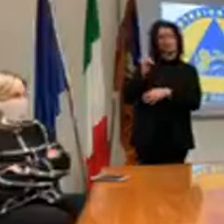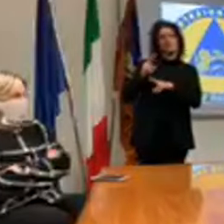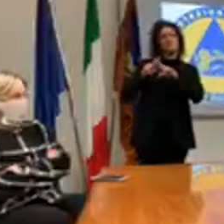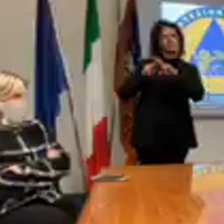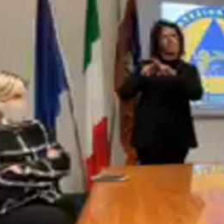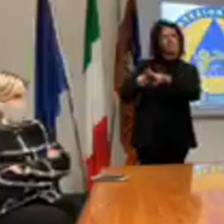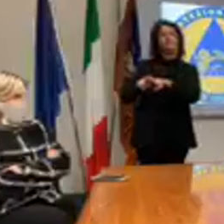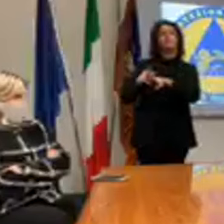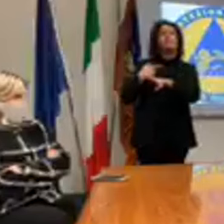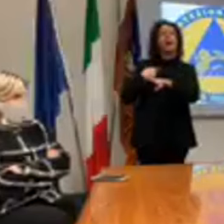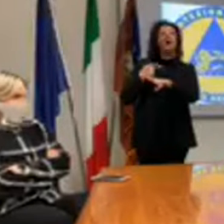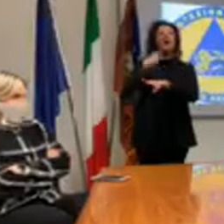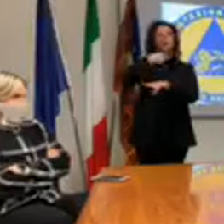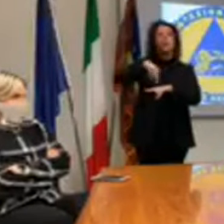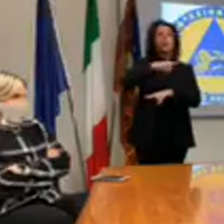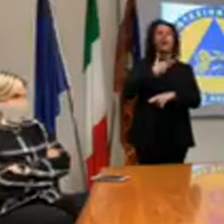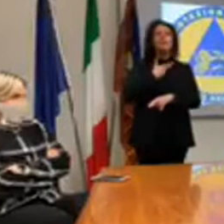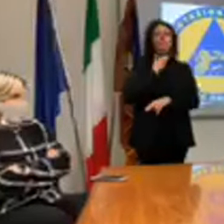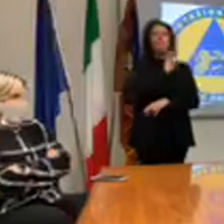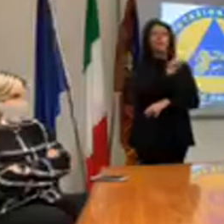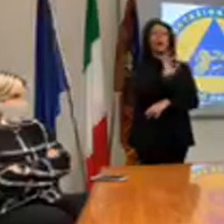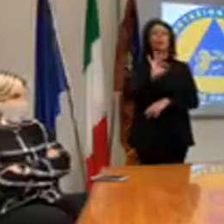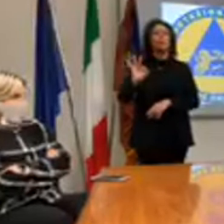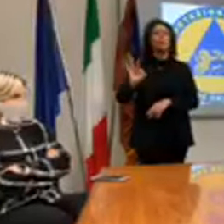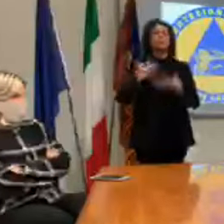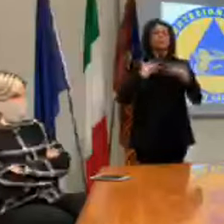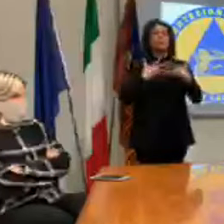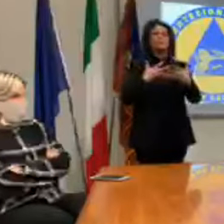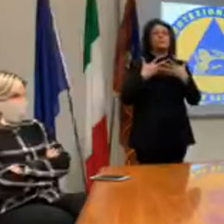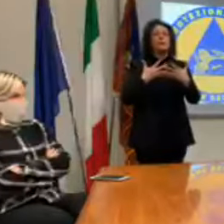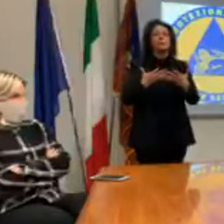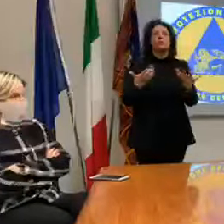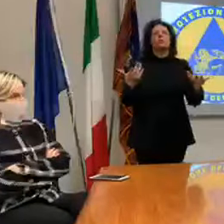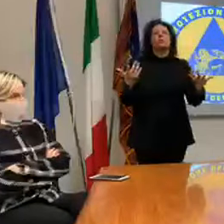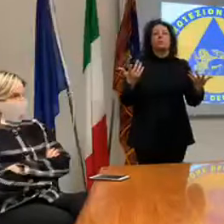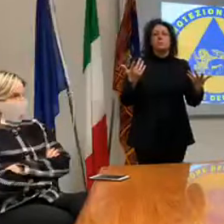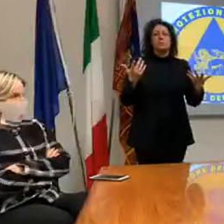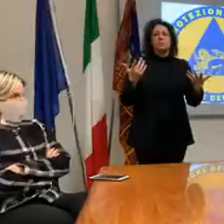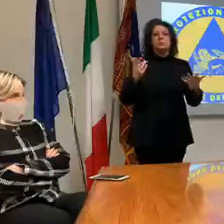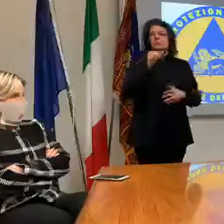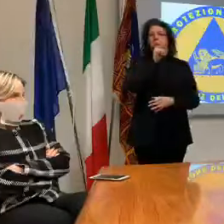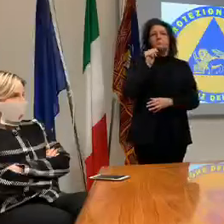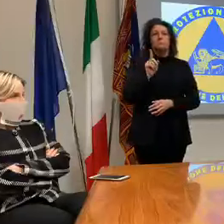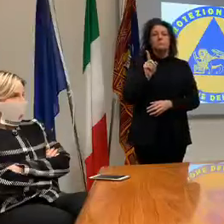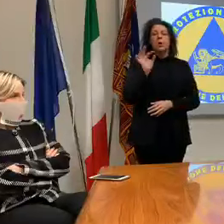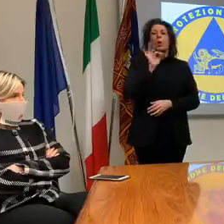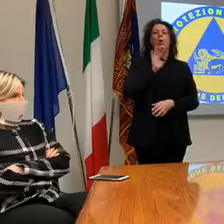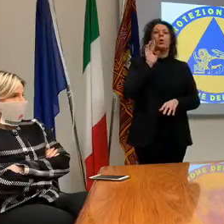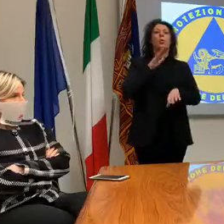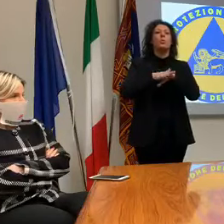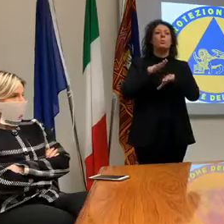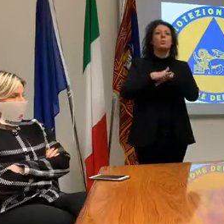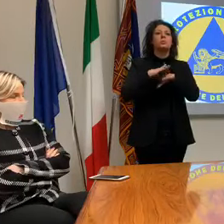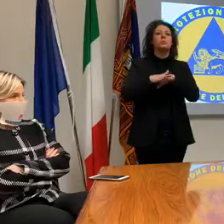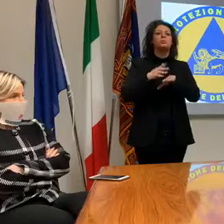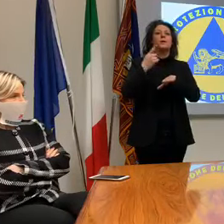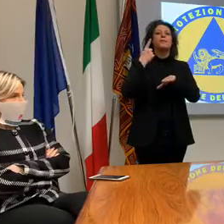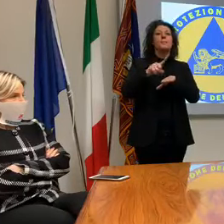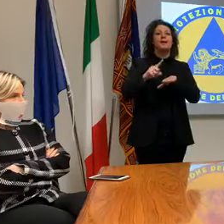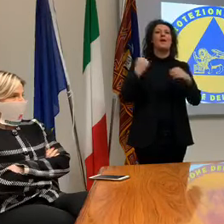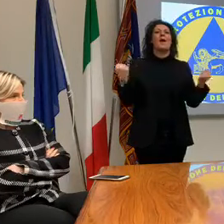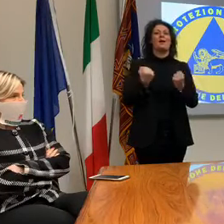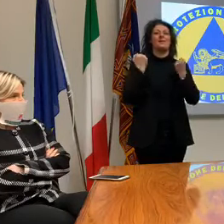respiratori che sono lì, latenti, che vengono utilizzati magari per fare dei trattamenti, delle attività